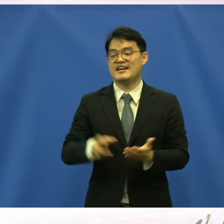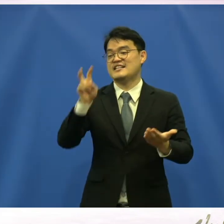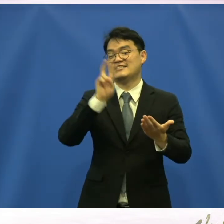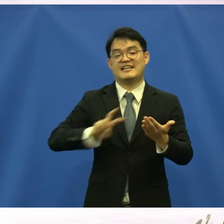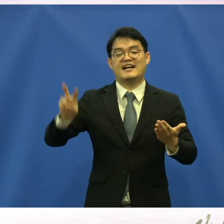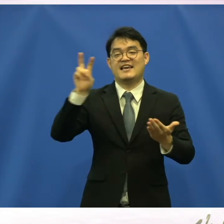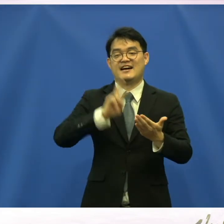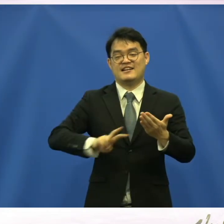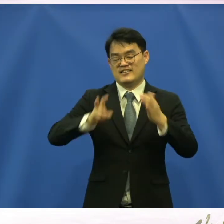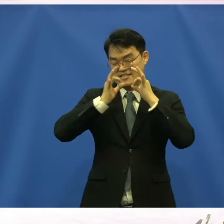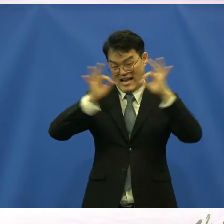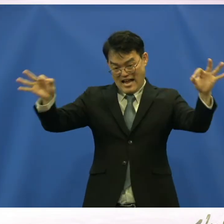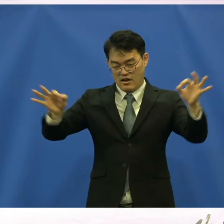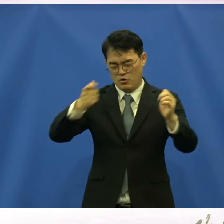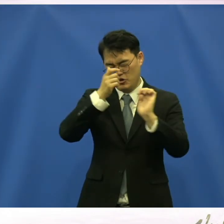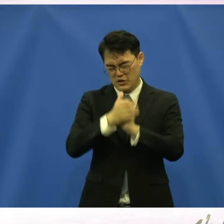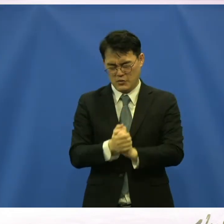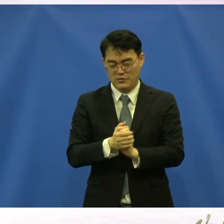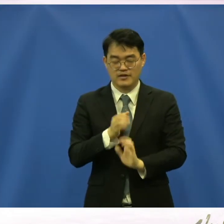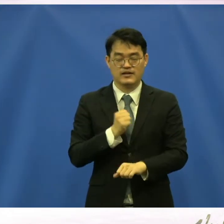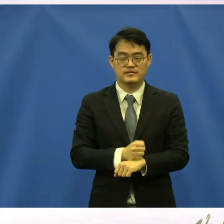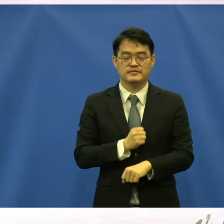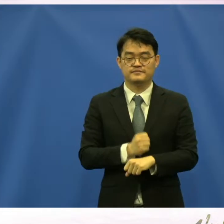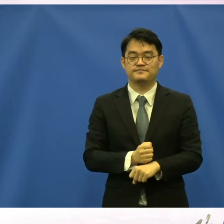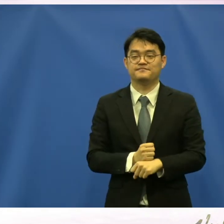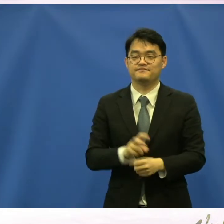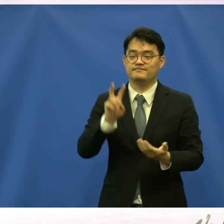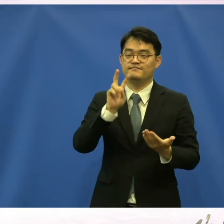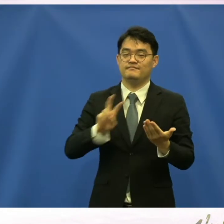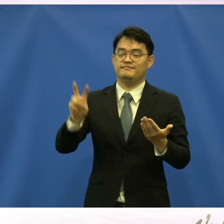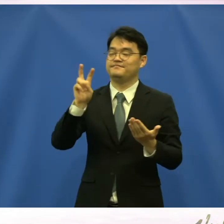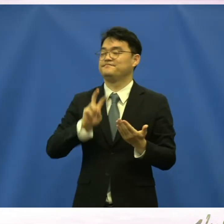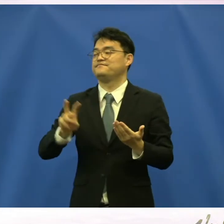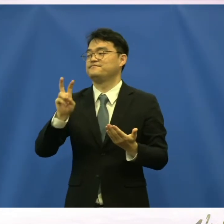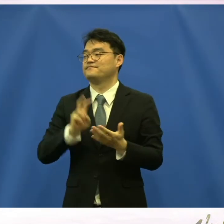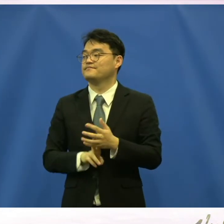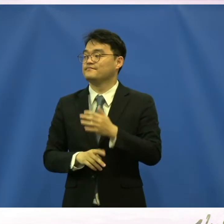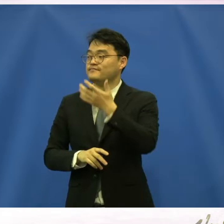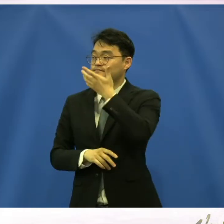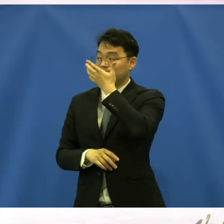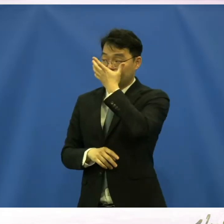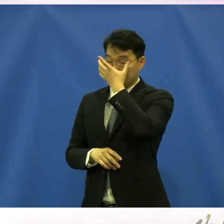힘있게 하고 기도로 나가겠습니다. 비바람이 앞길을 막아도 24장.